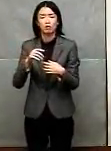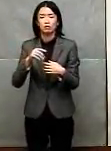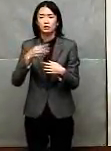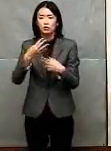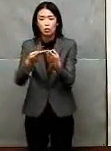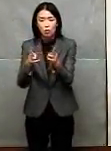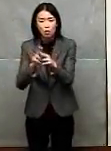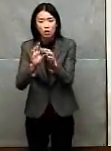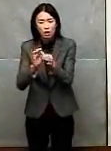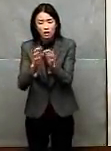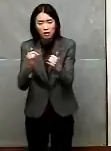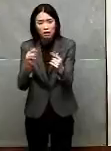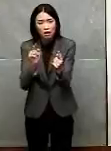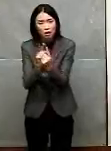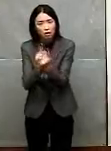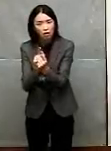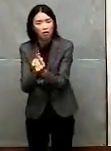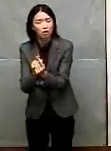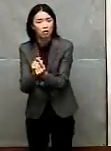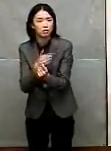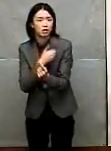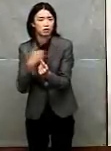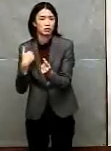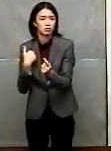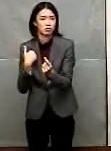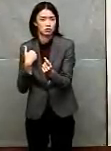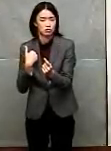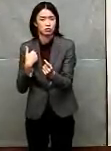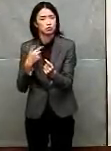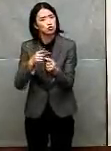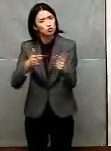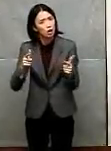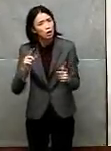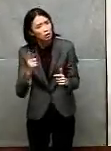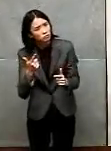のかなという推察されるような状況についてはどのようにお考えですか？